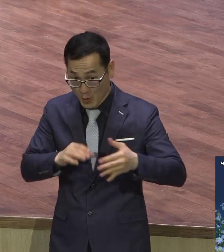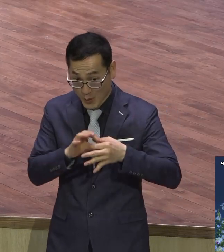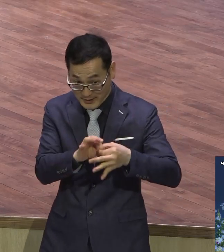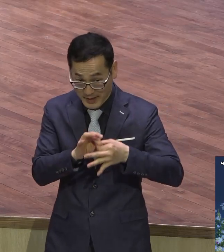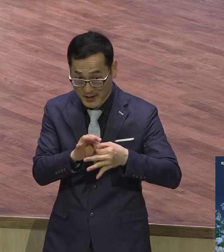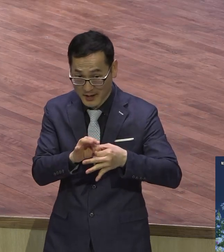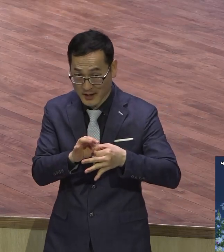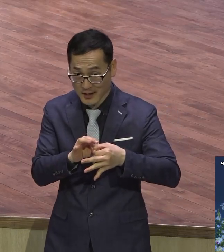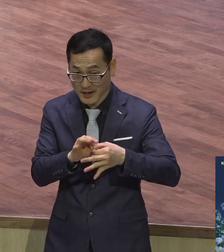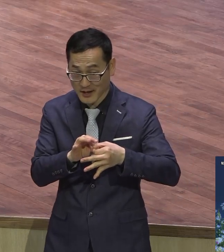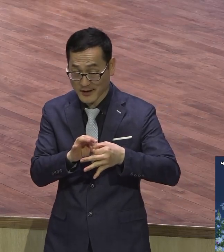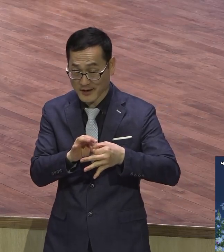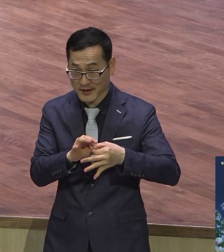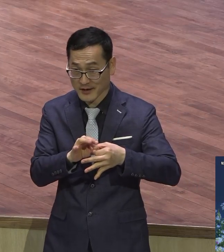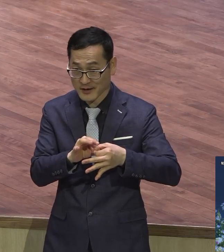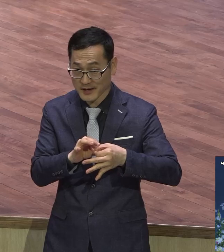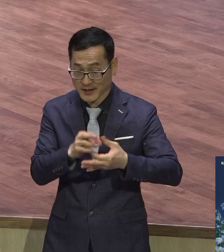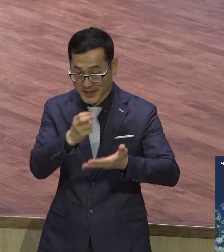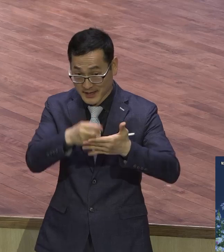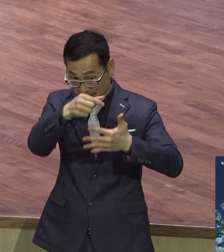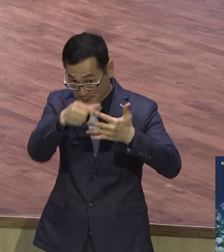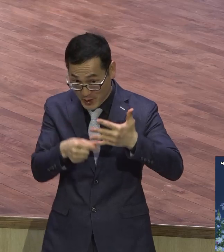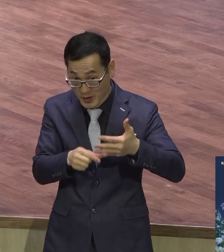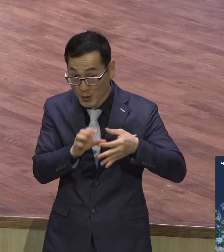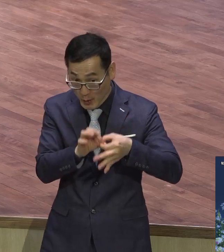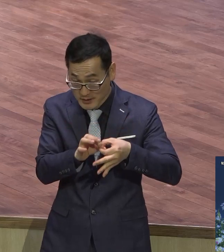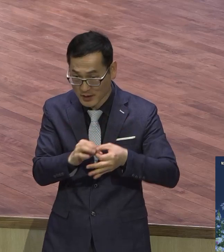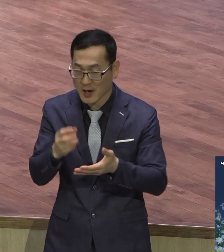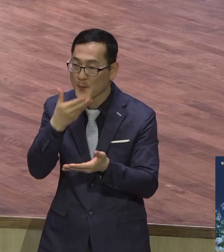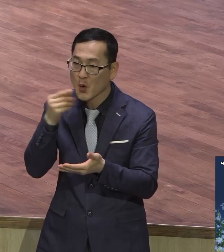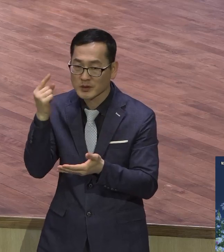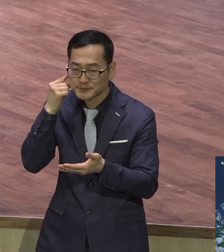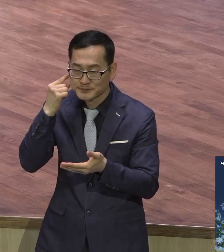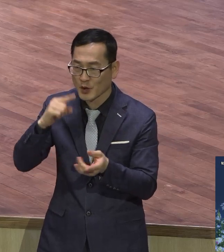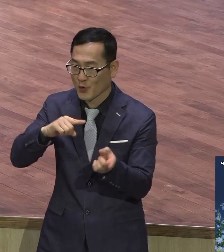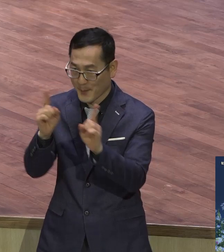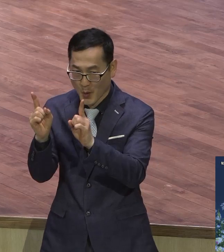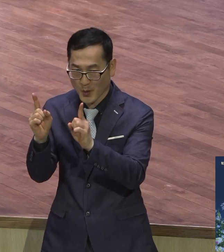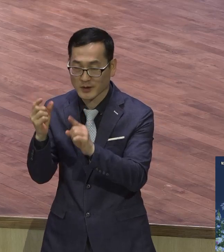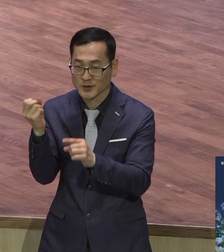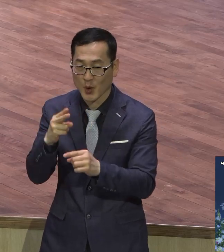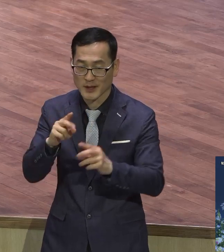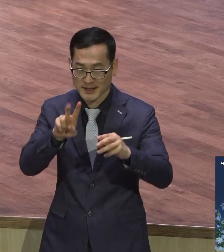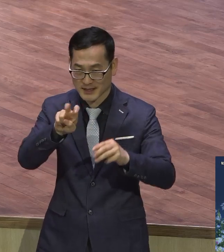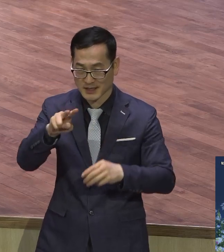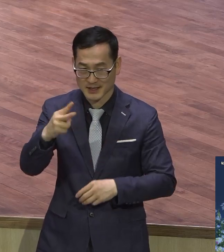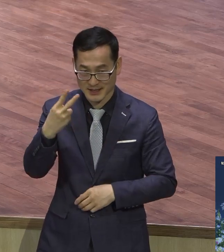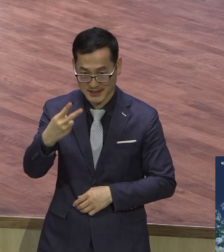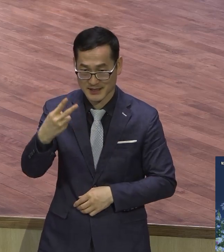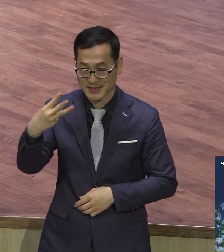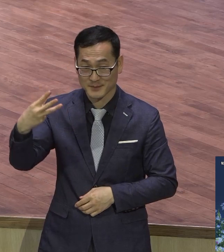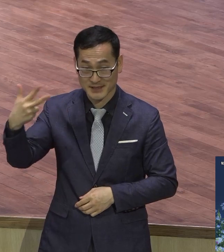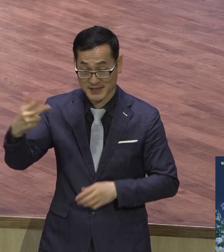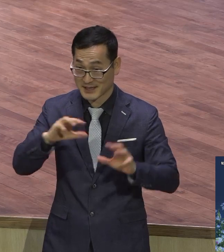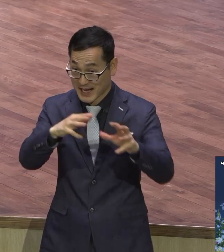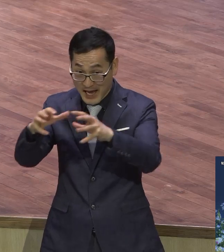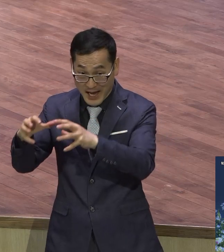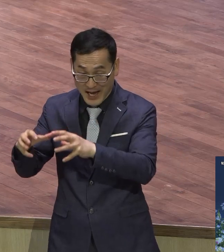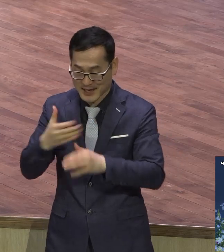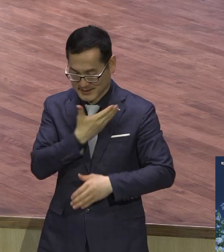관계 회복자로서의 이 삶을 살면서 이삼칠나라 살리는 이십사 제자로 멋지게